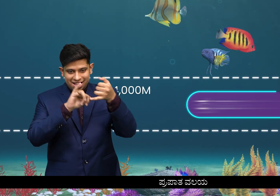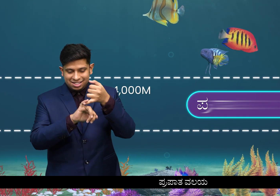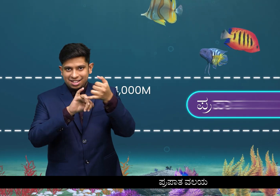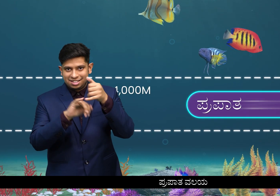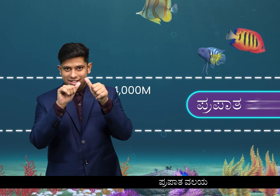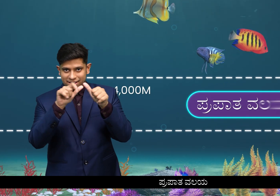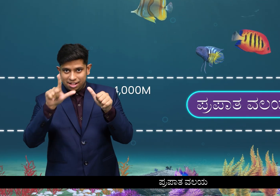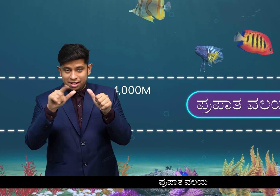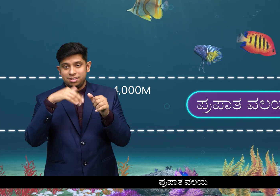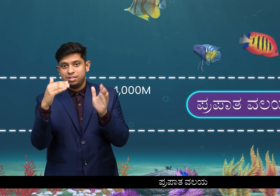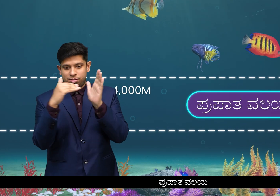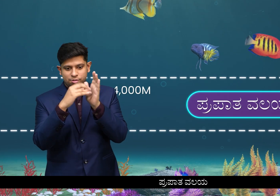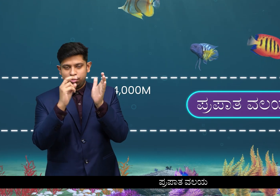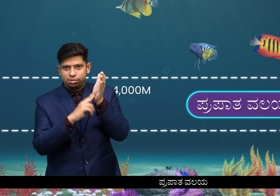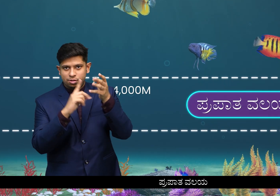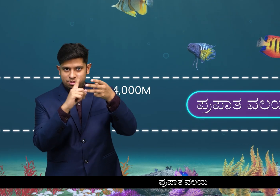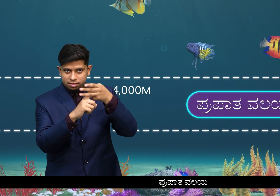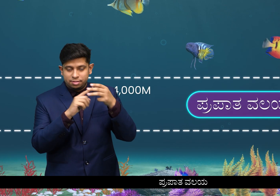ವಲಯ.